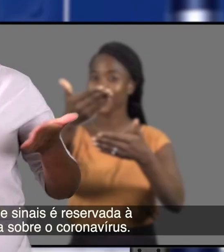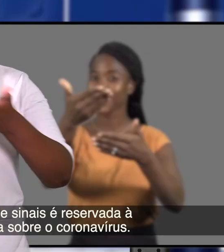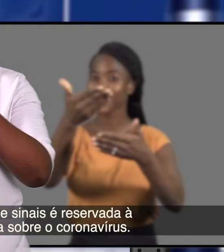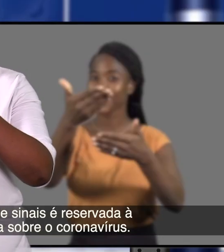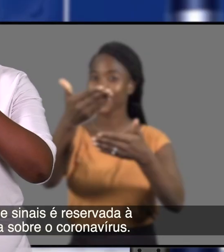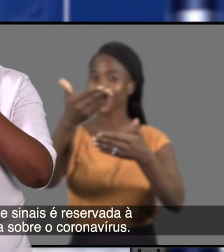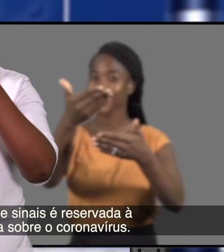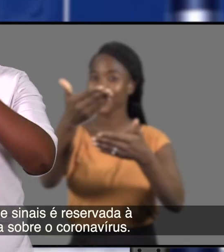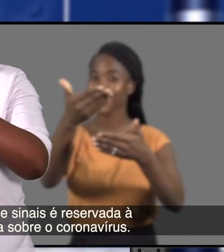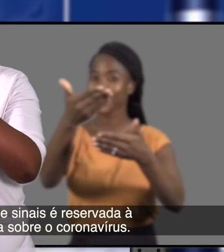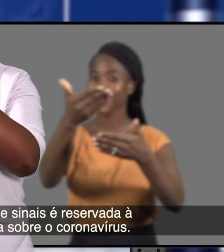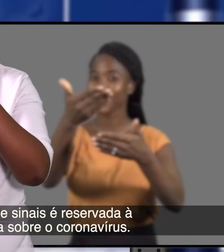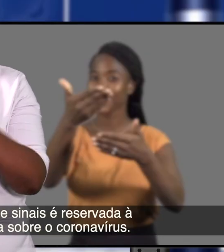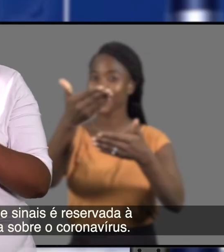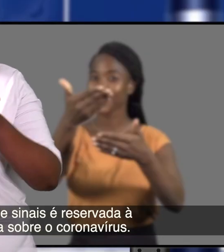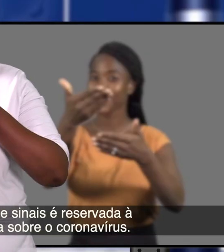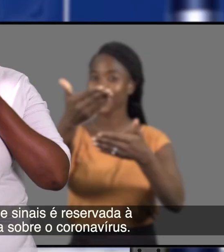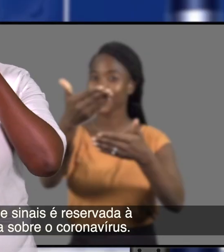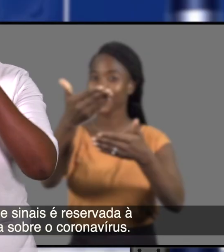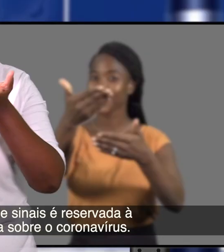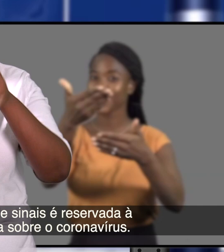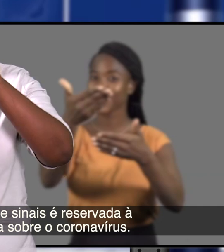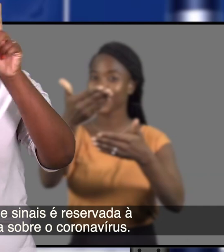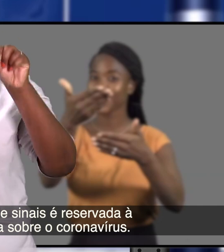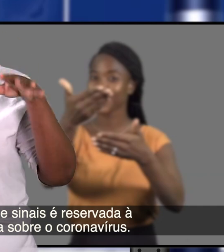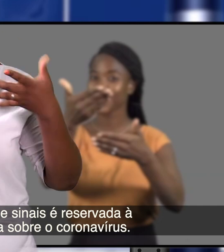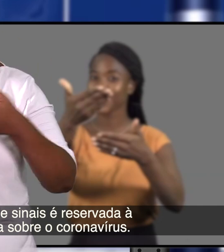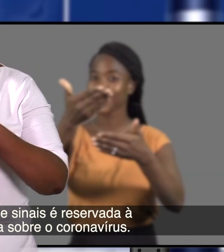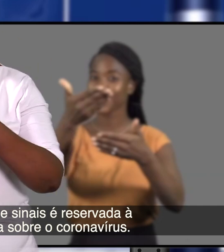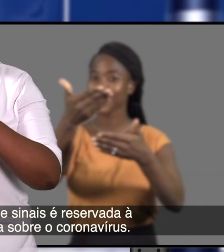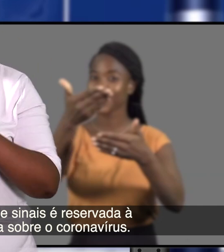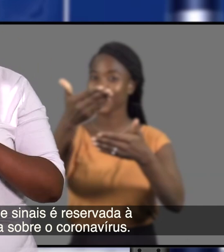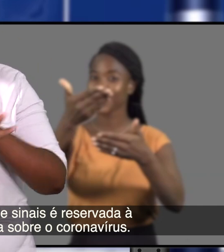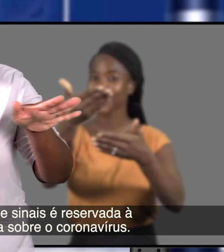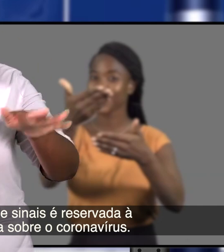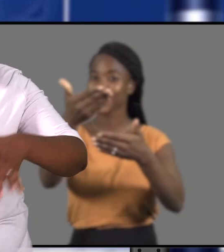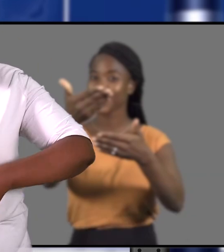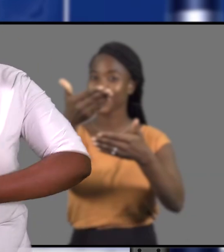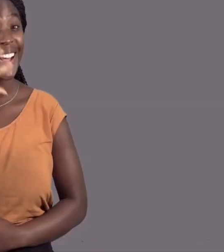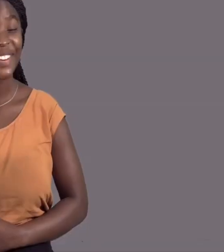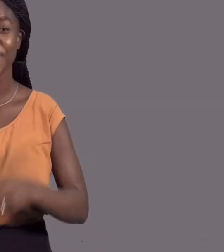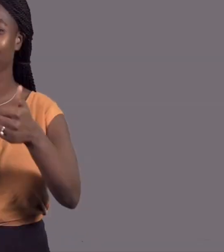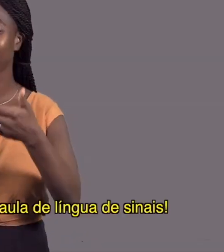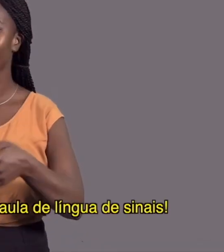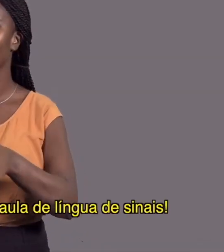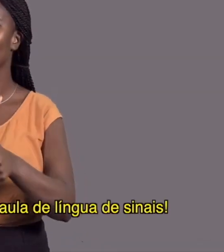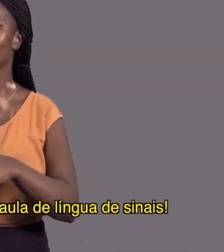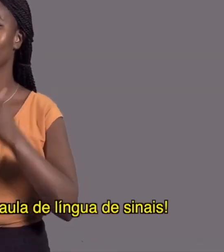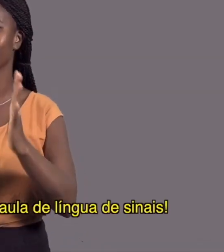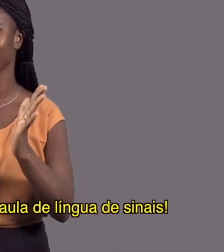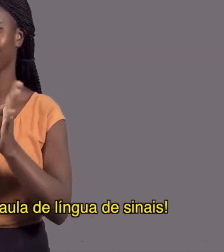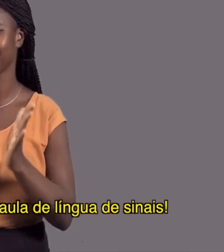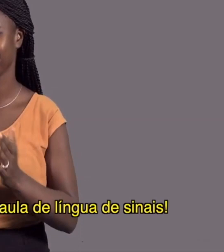A aula de língua de sinais é reservada à informação básica sobre o coronavírus. Olá,